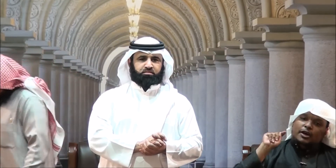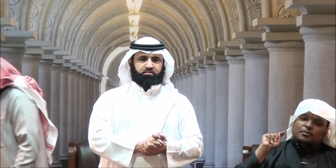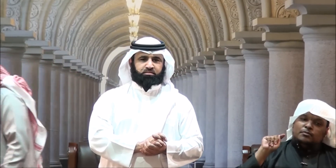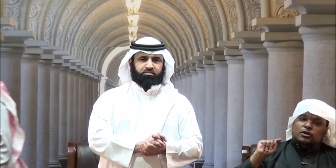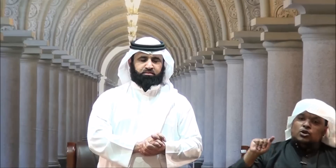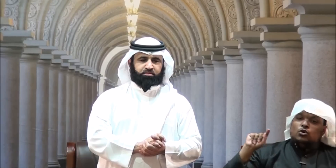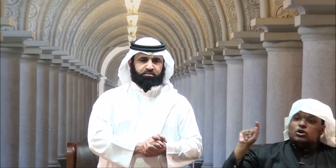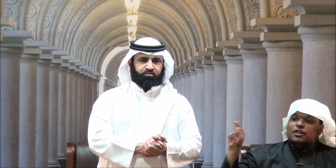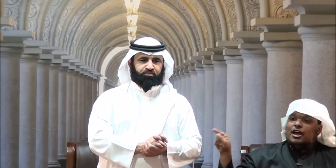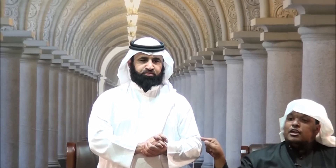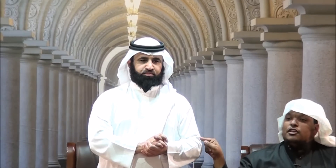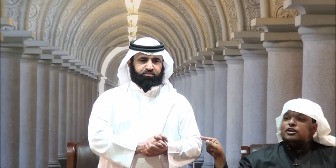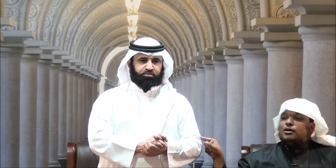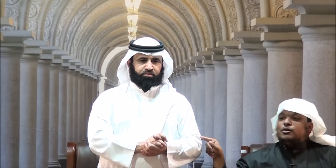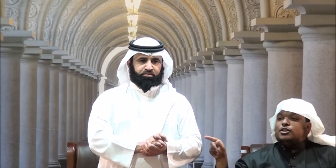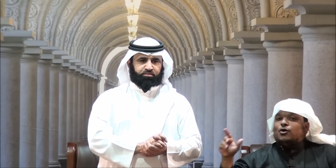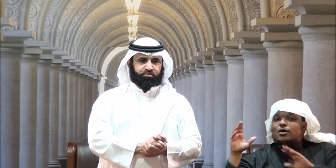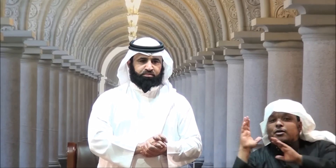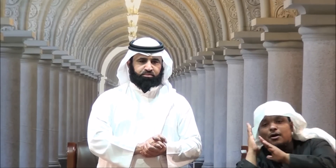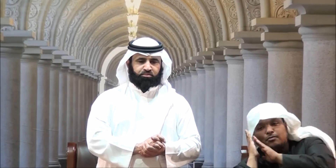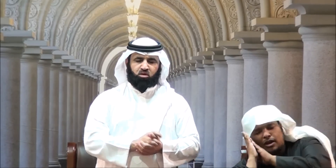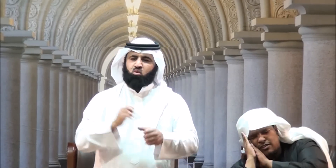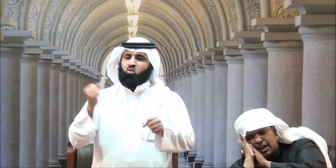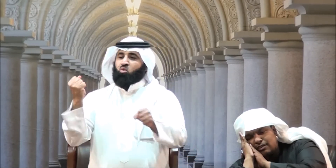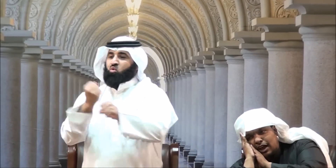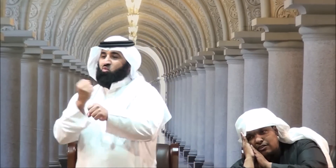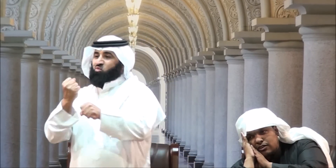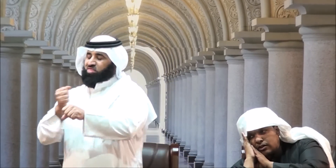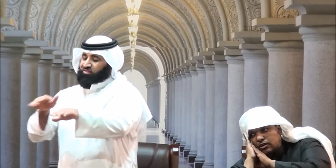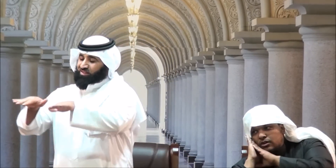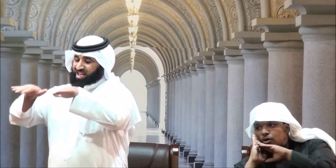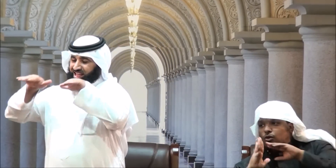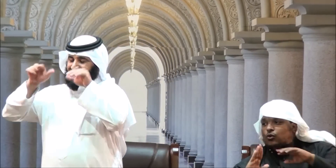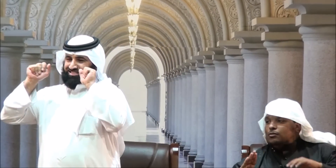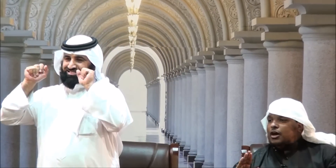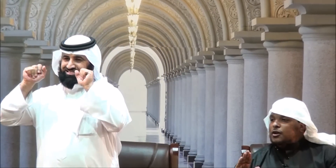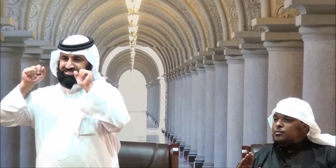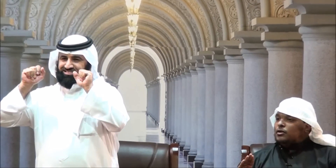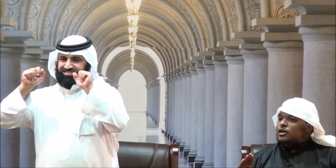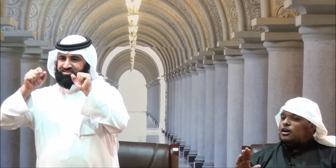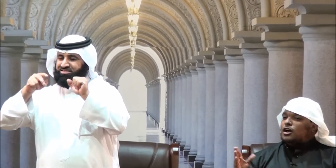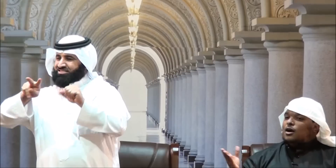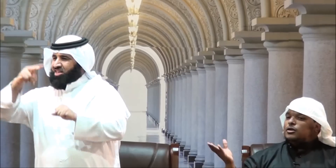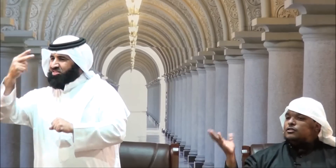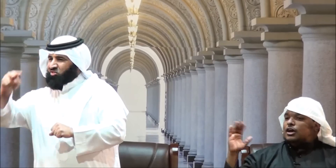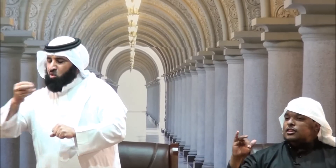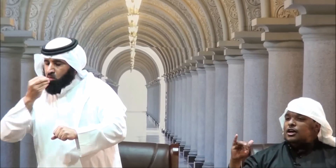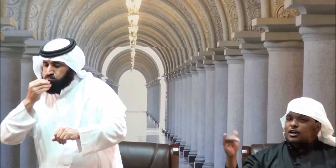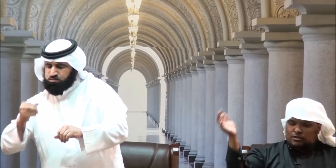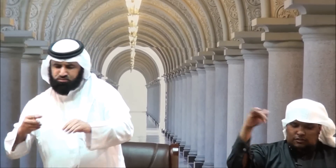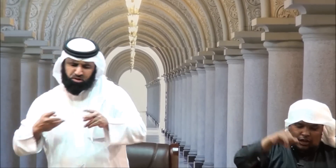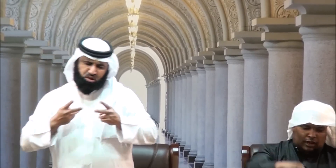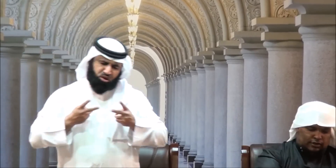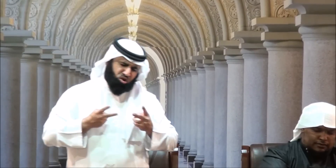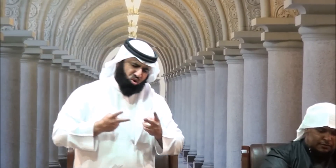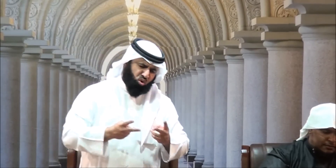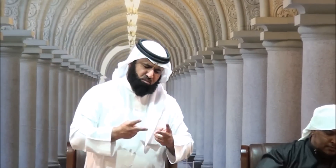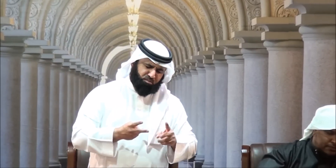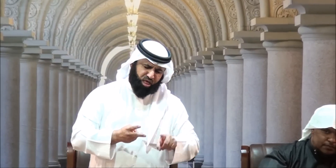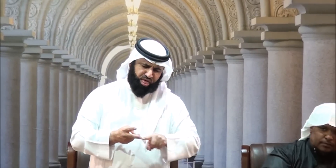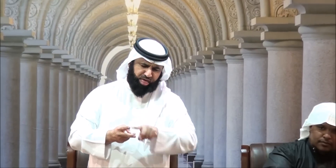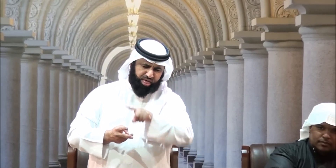اي نعم. وكذلك اذا جاء من الدوام نام عن صلاه العصر والمغرب، اذا قام يتغدى صلى.